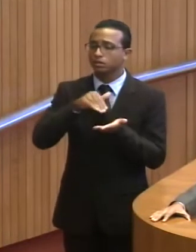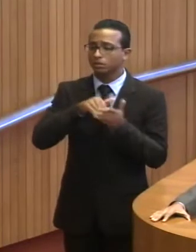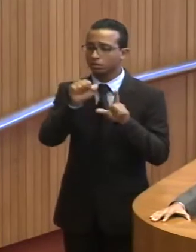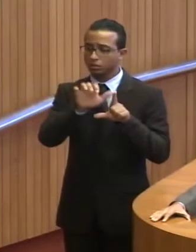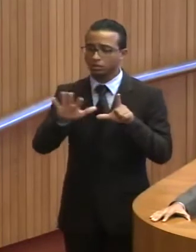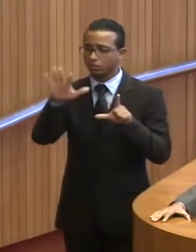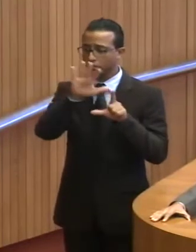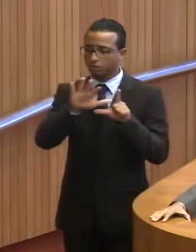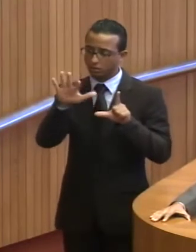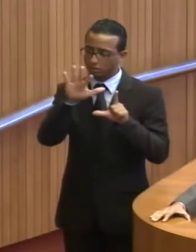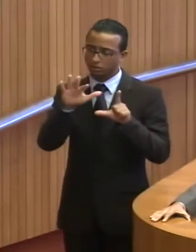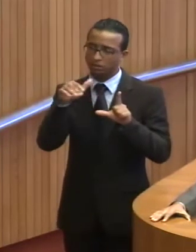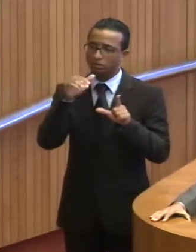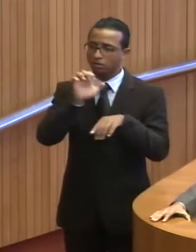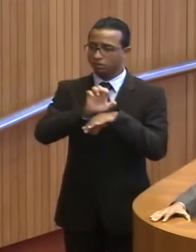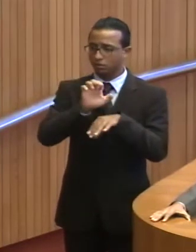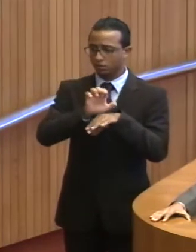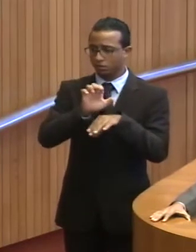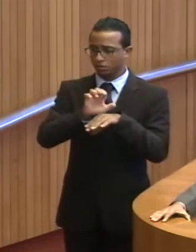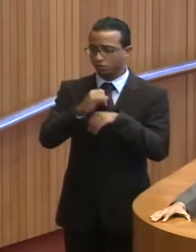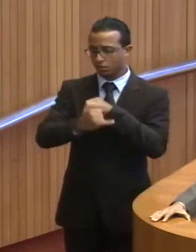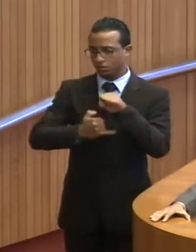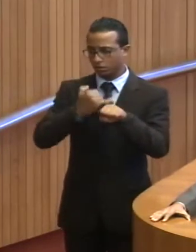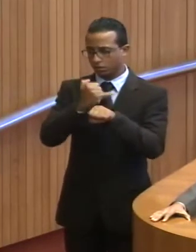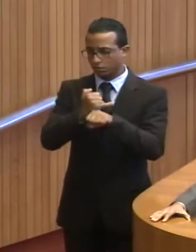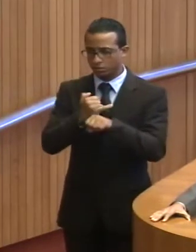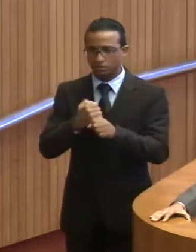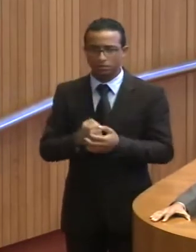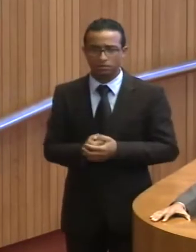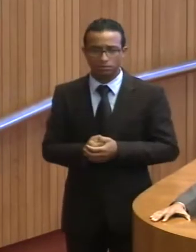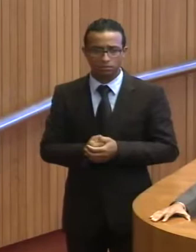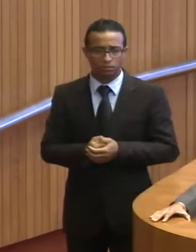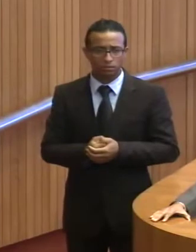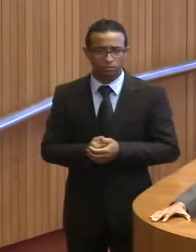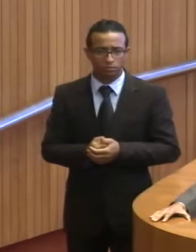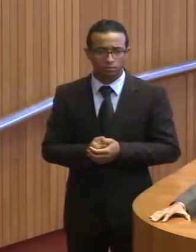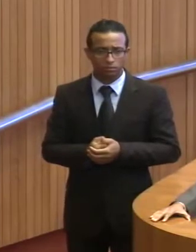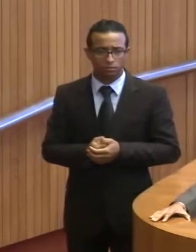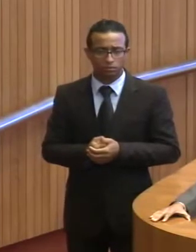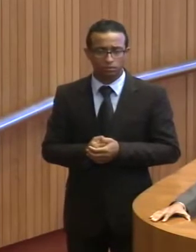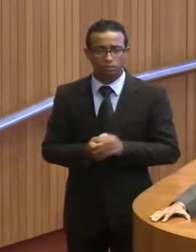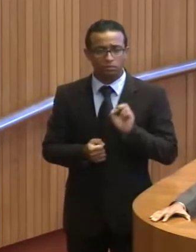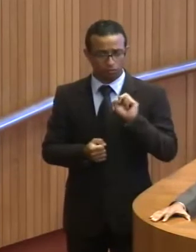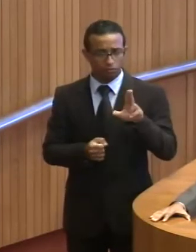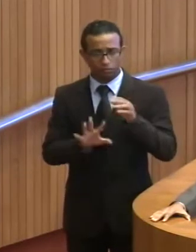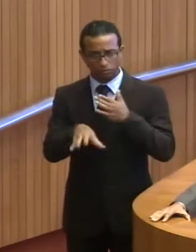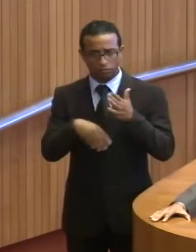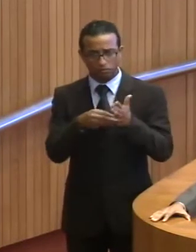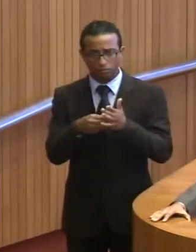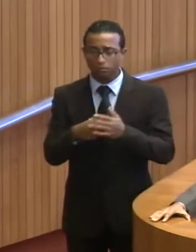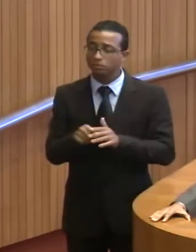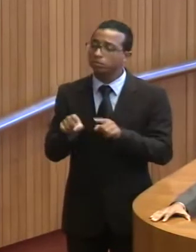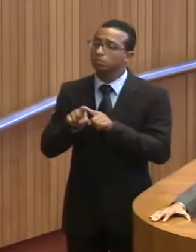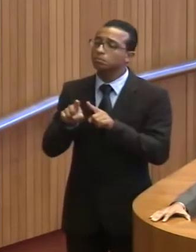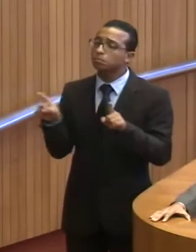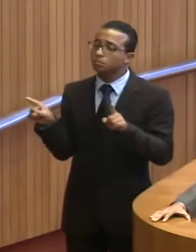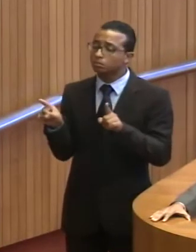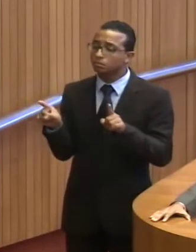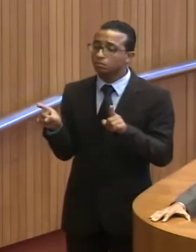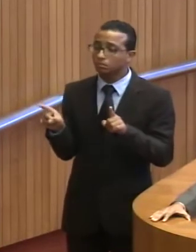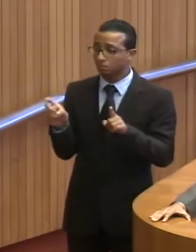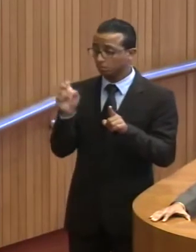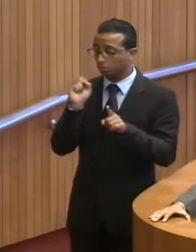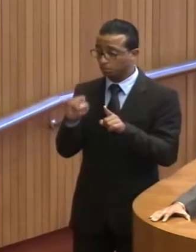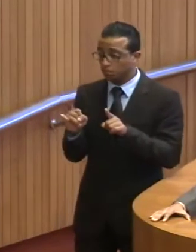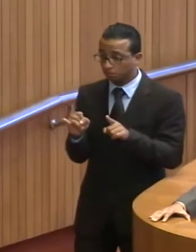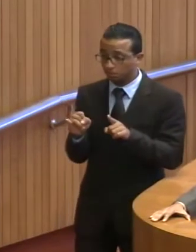eletrônico da Secretaria Estadual de Fazenda na internet. Mas ainda, vou conceder uma parte, mas ainda que